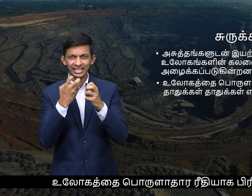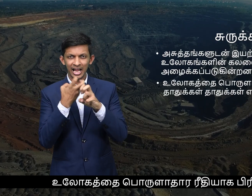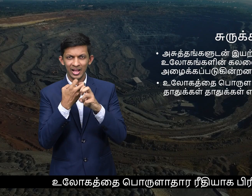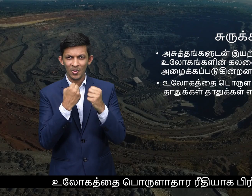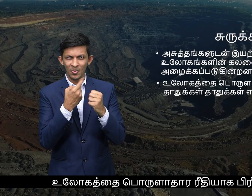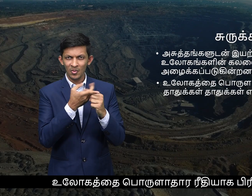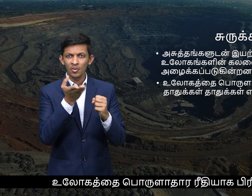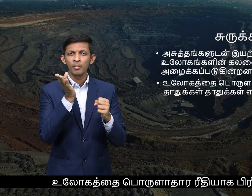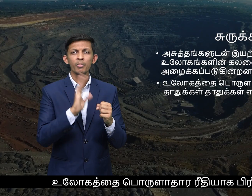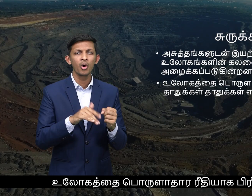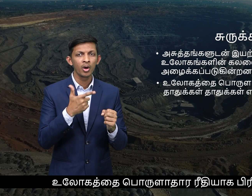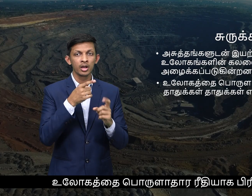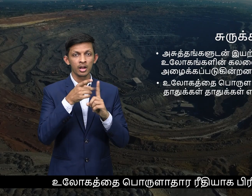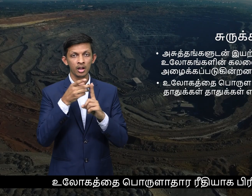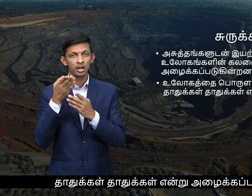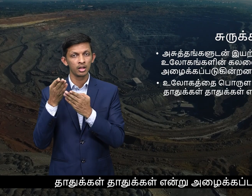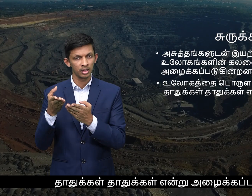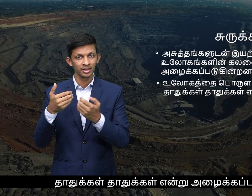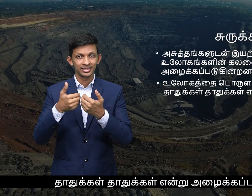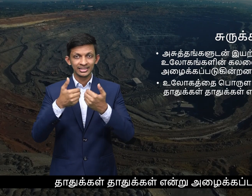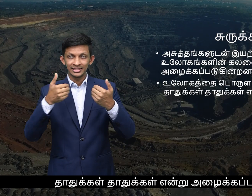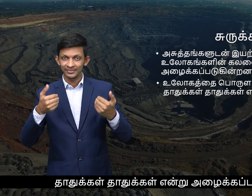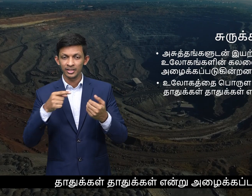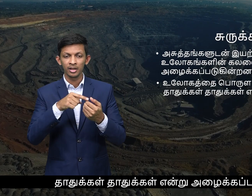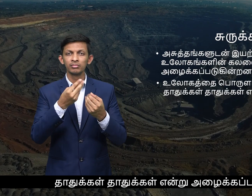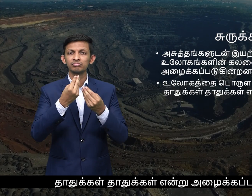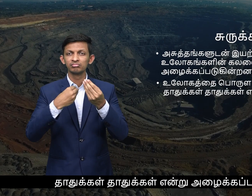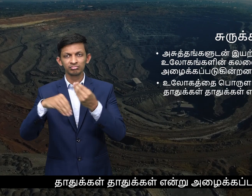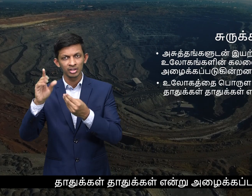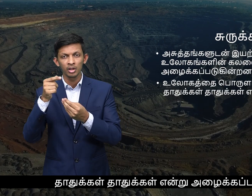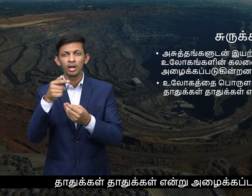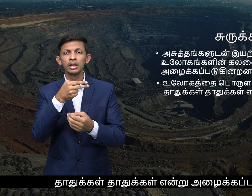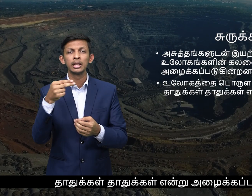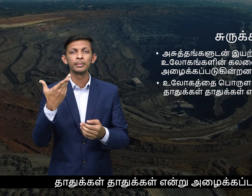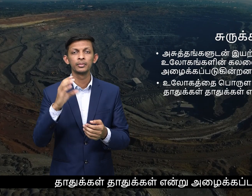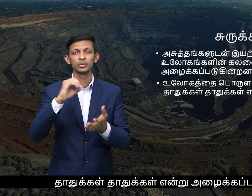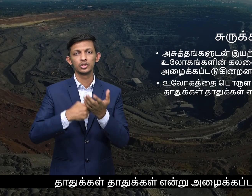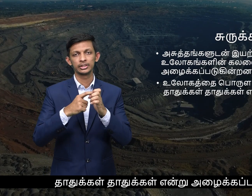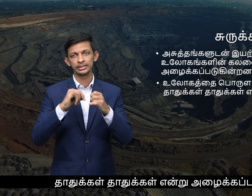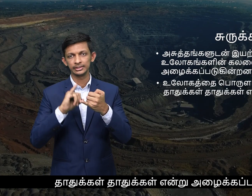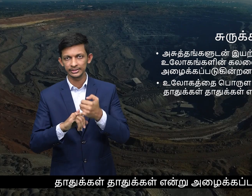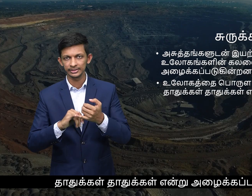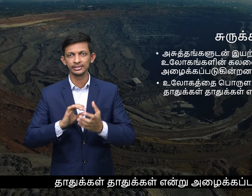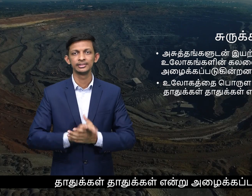உலோகத்தை பொருளாதார ரீதியாக பிரிக்கக்கூடிய தாதுக்கள் என்று அழைக்கப்படுகின்றன.